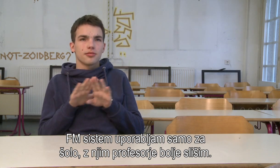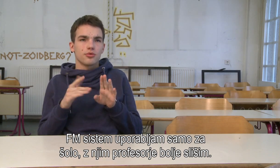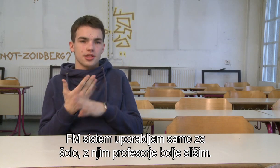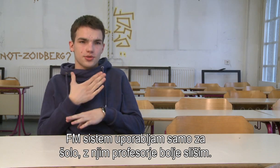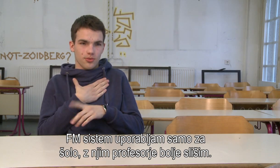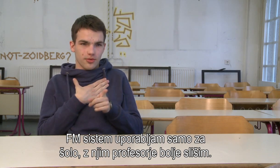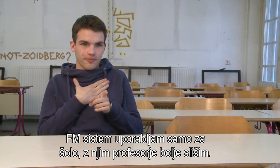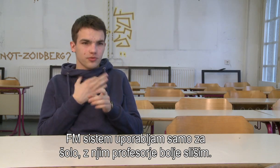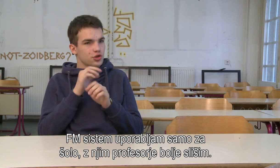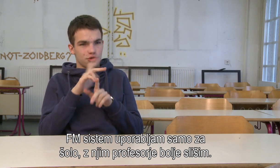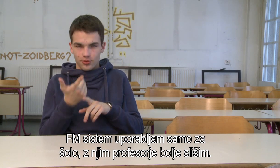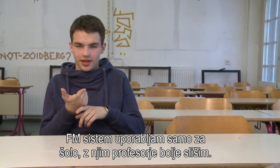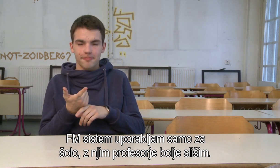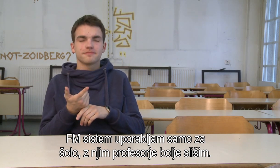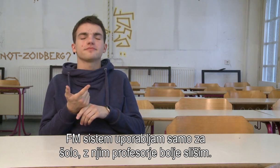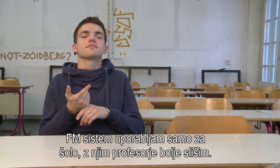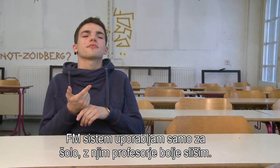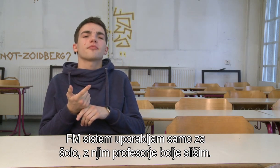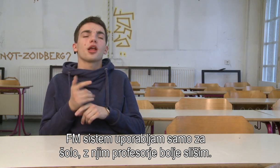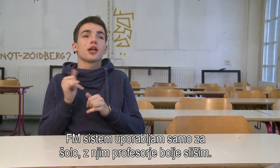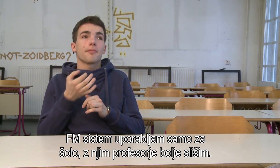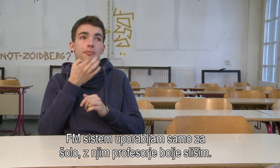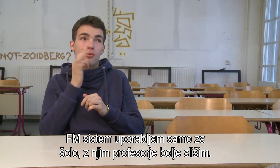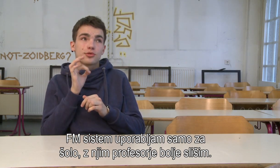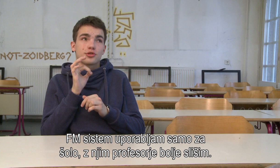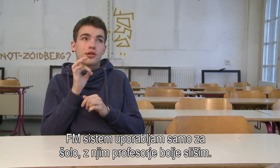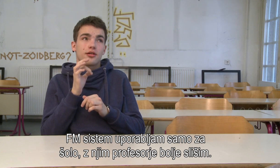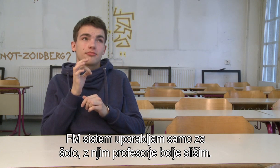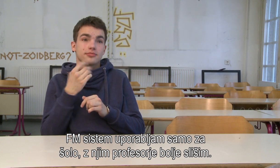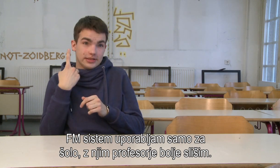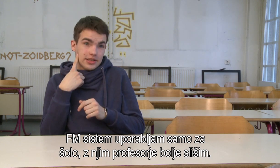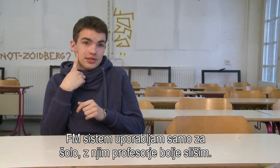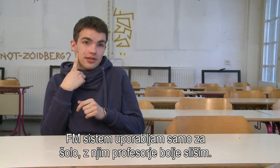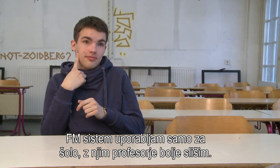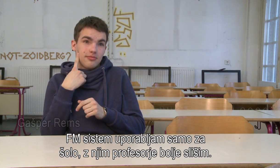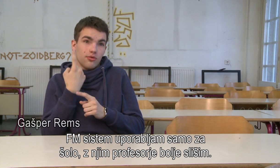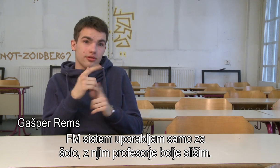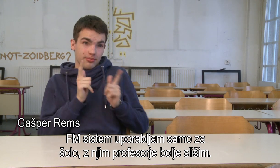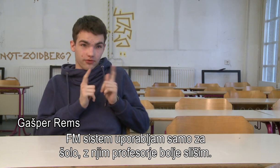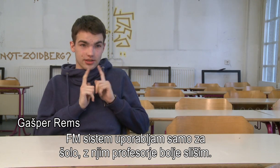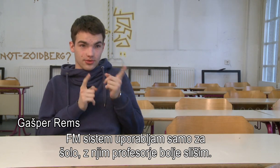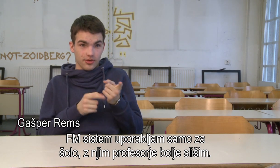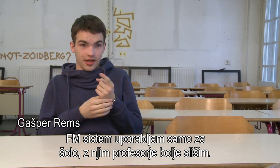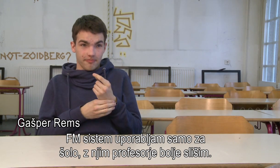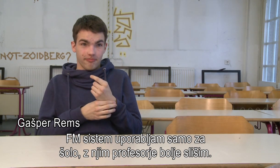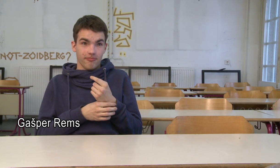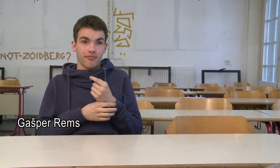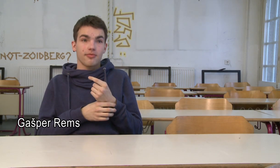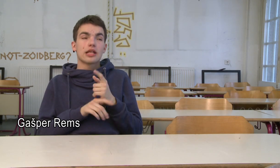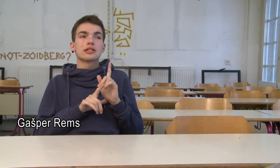Uporabim samo za šolo, nič druge. Je pa boljše, slišim od